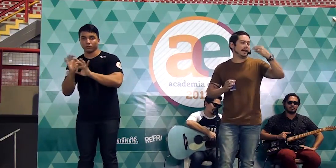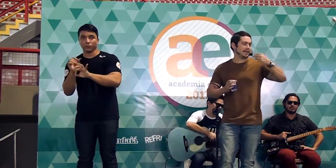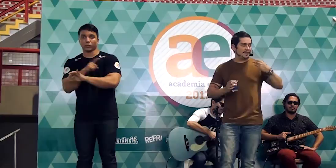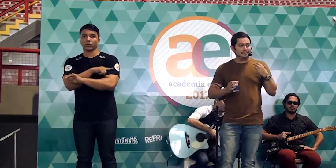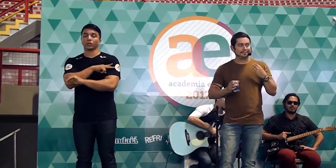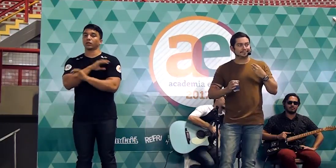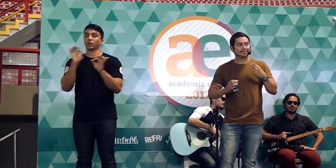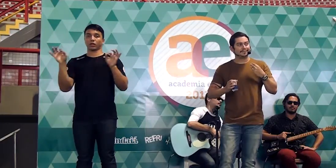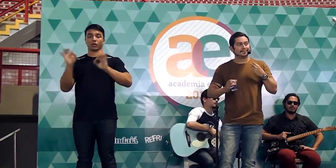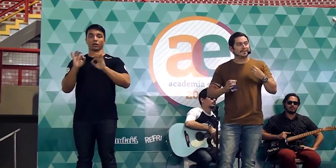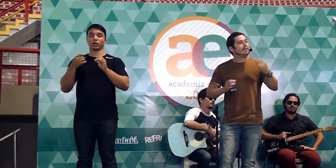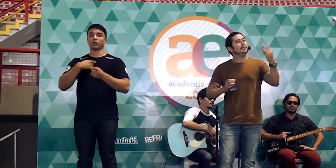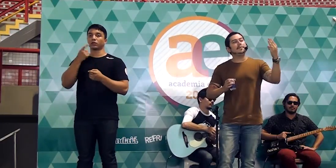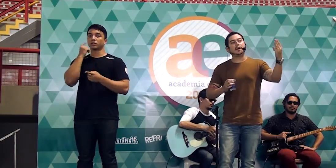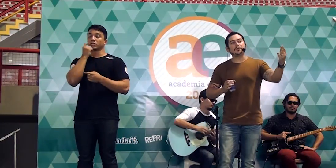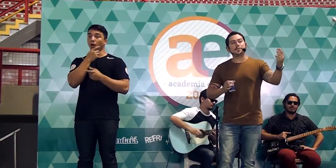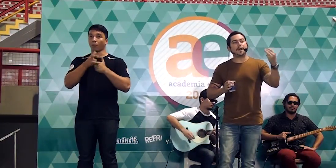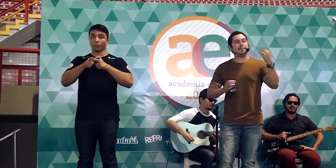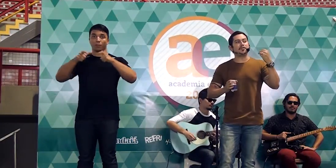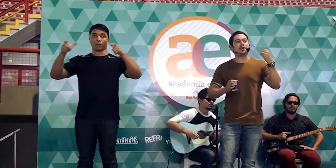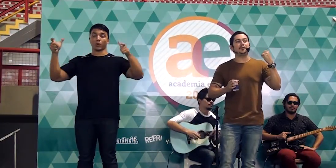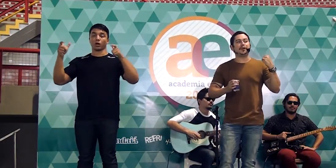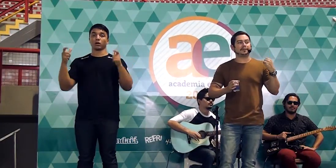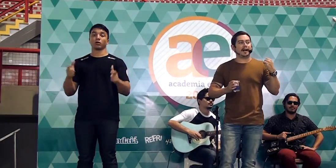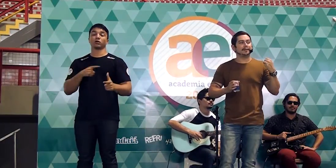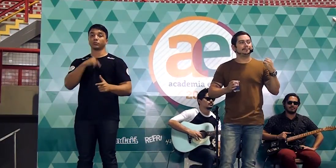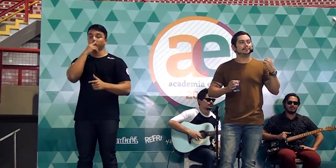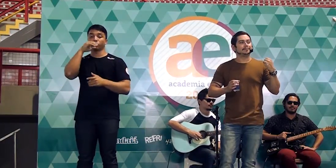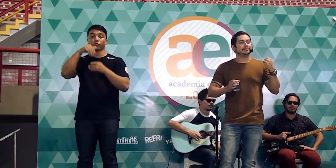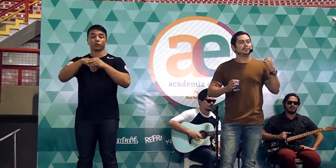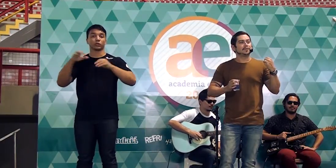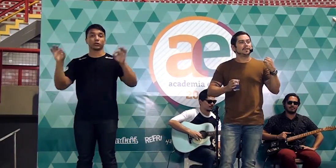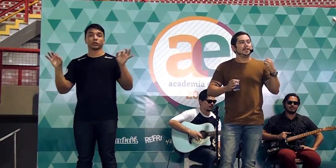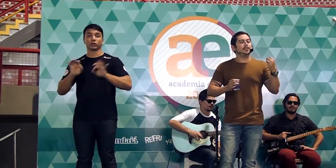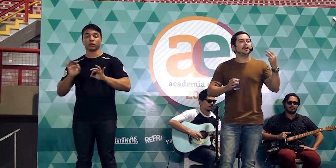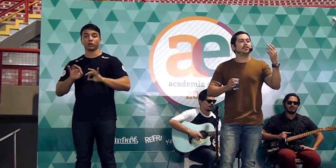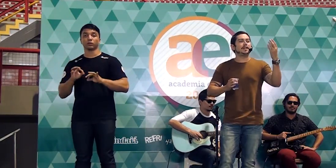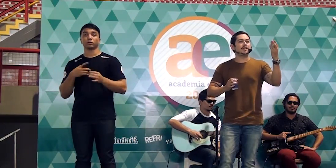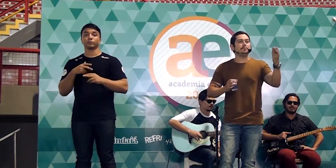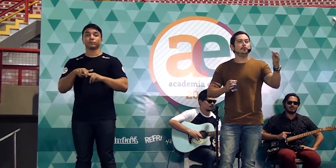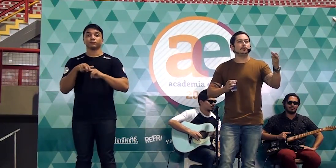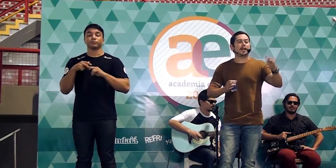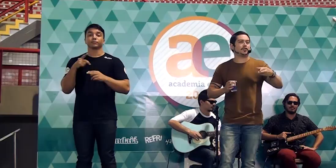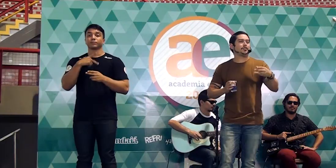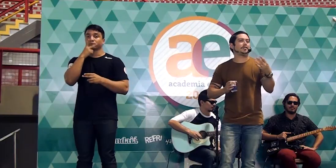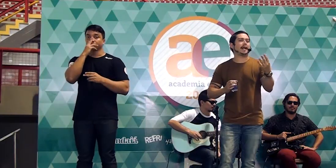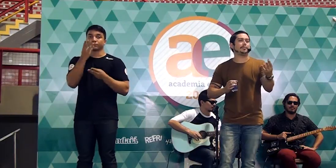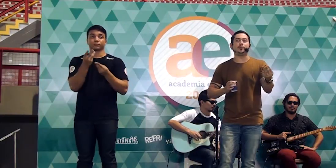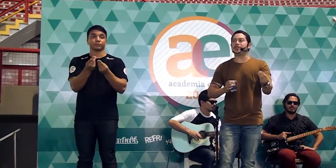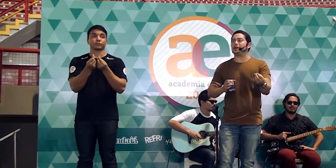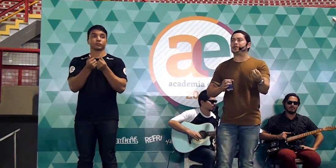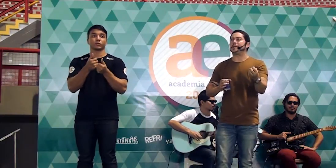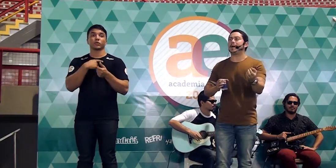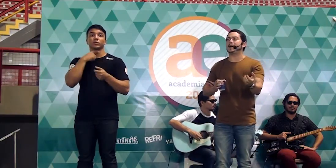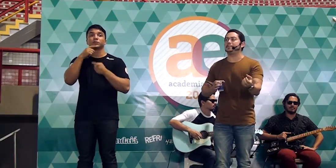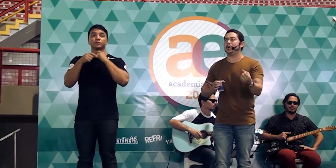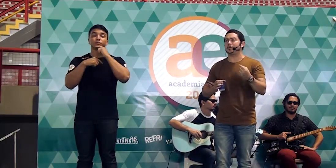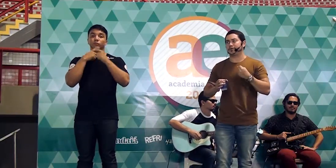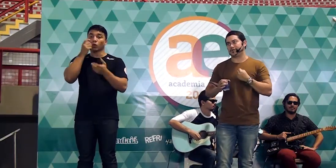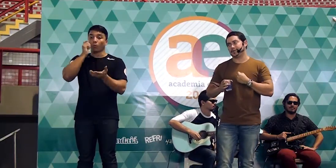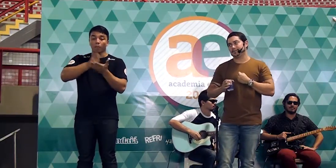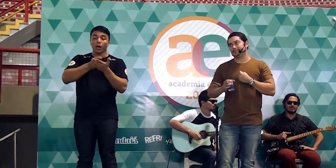de banguelas, não nos permitiram votar. E diante desse mundo que a gente nada podia a não ser